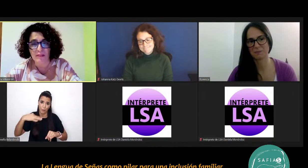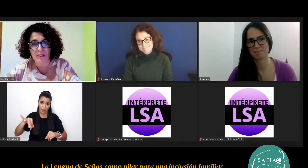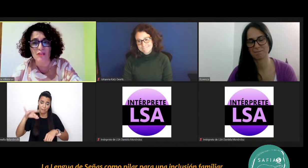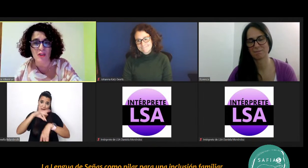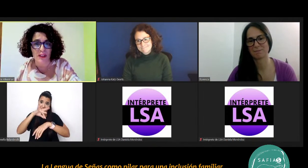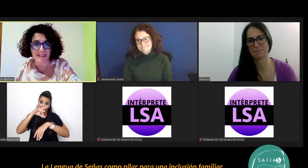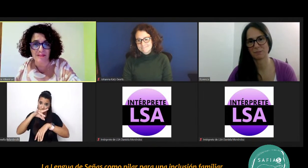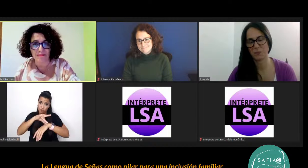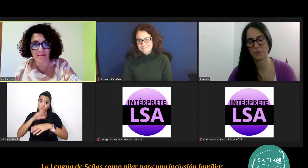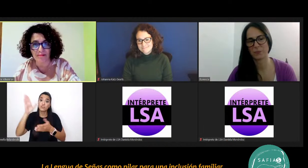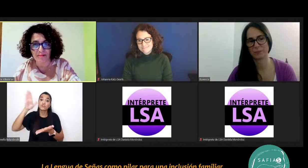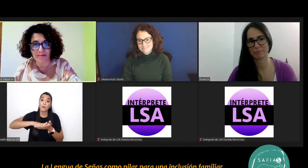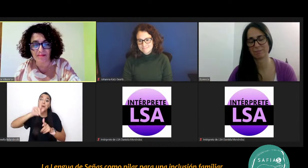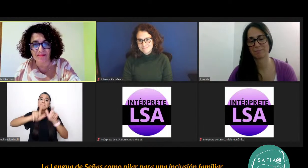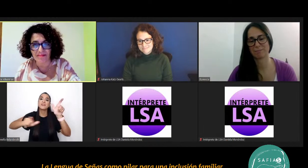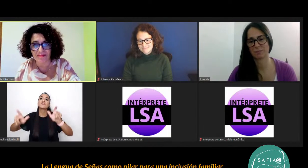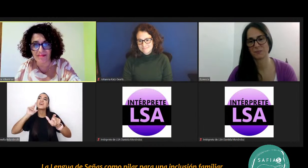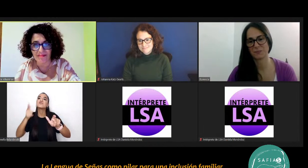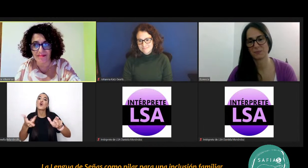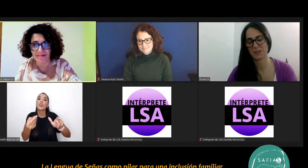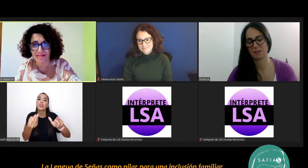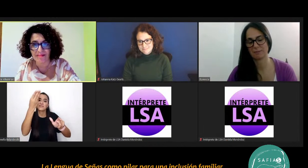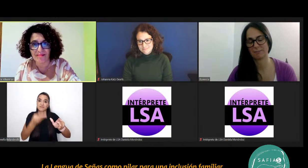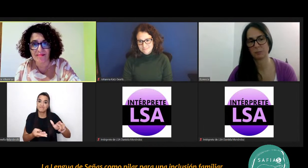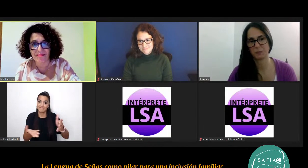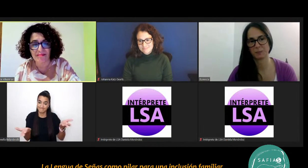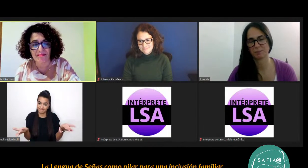sobre las personas sordas.